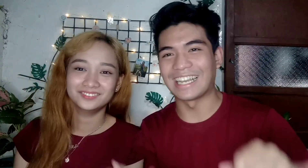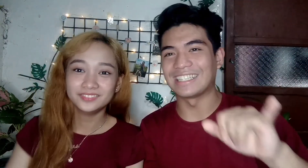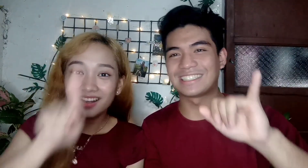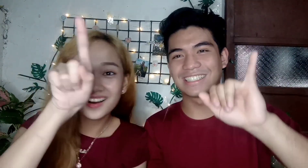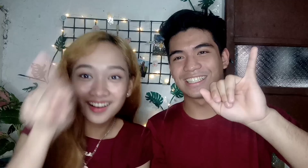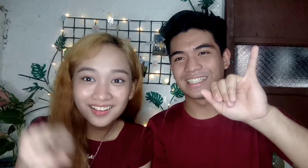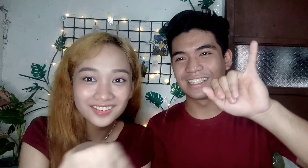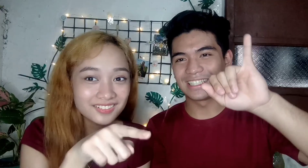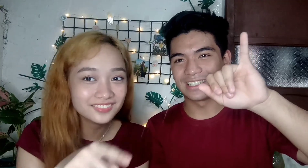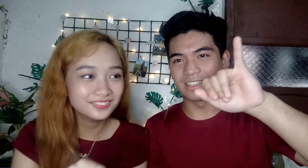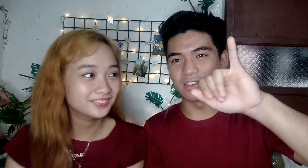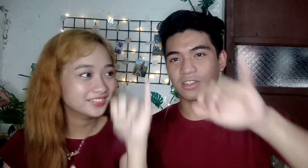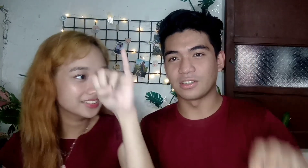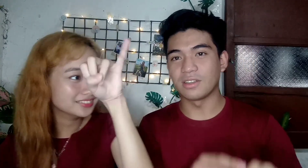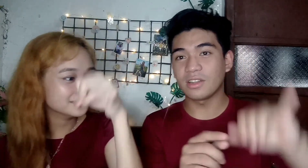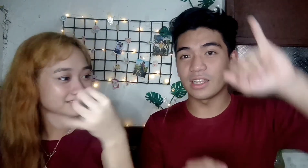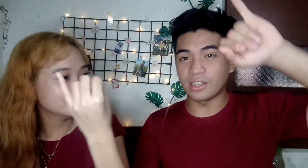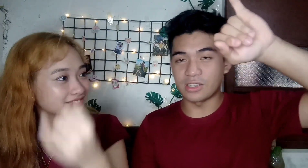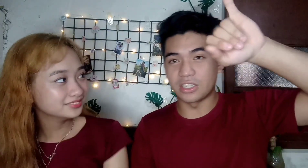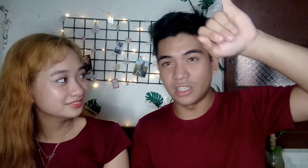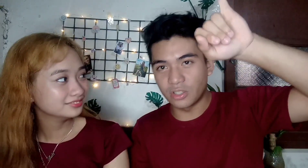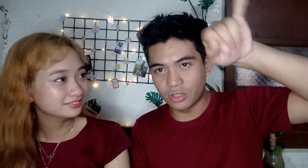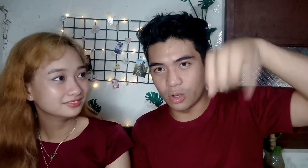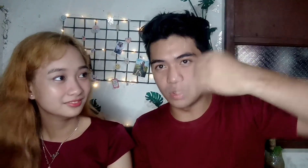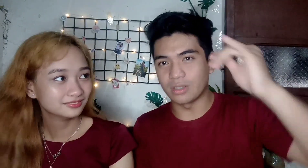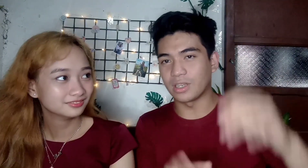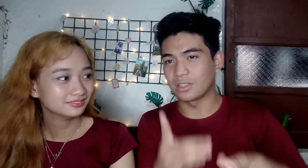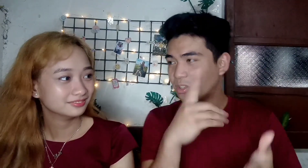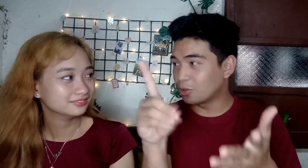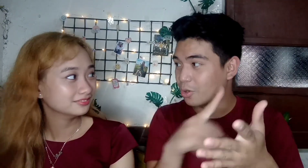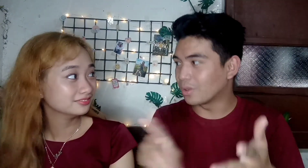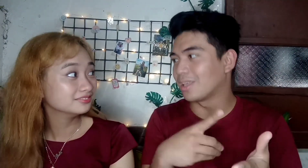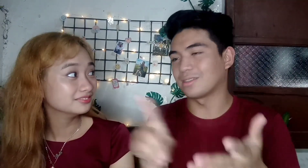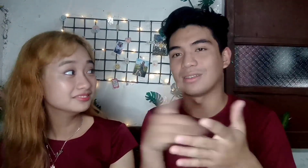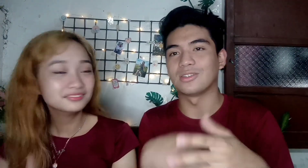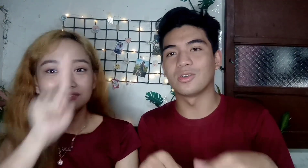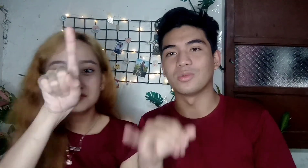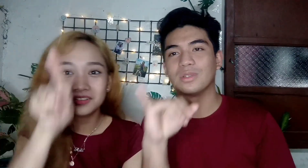guys. O yun. O, later, i-drawing nyo lang. Draw lang, draw.